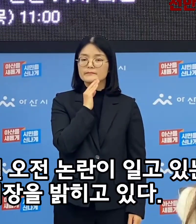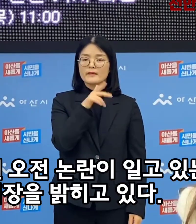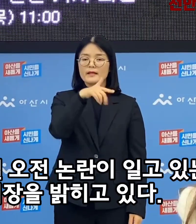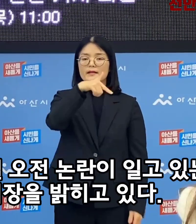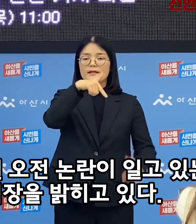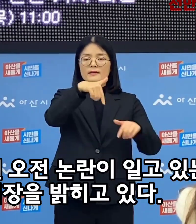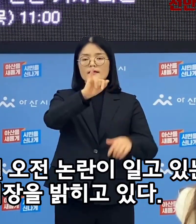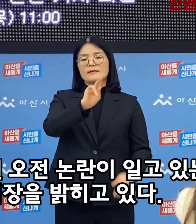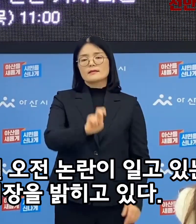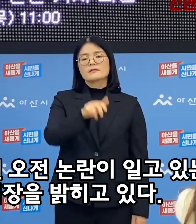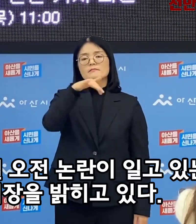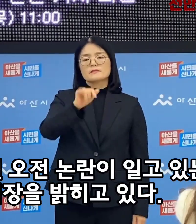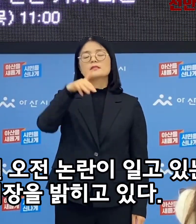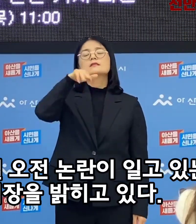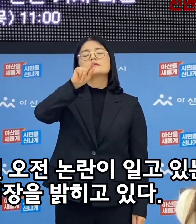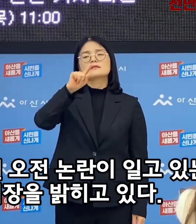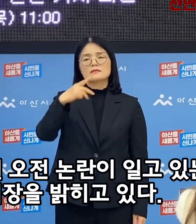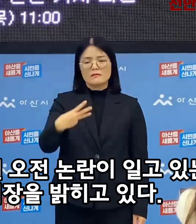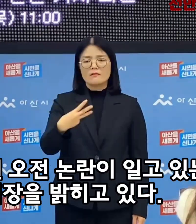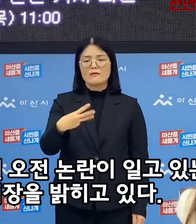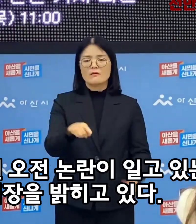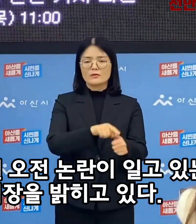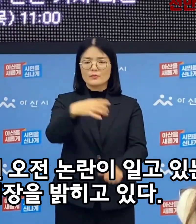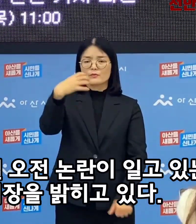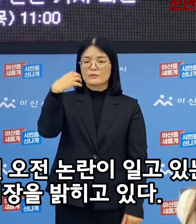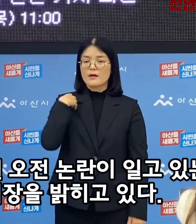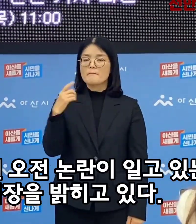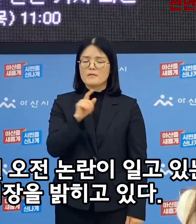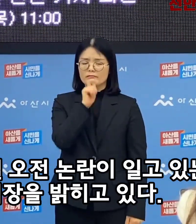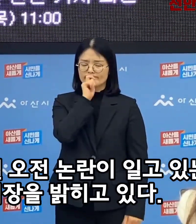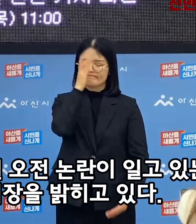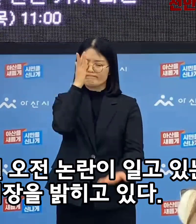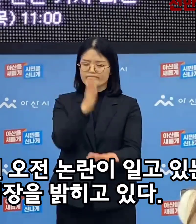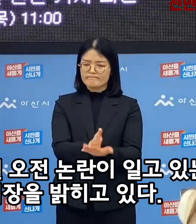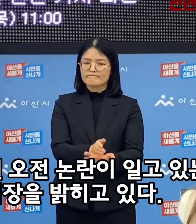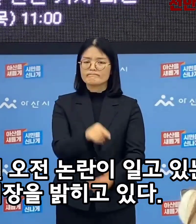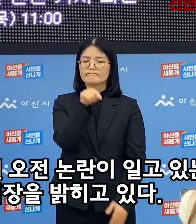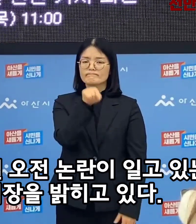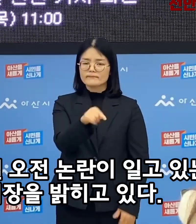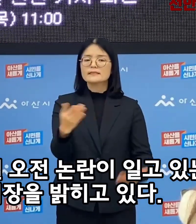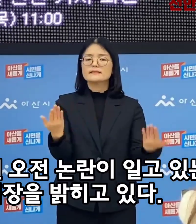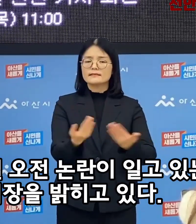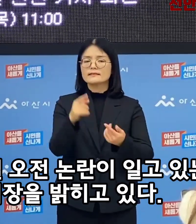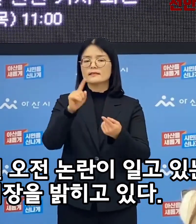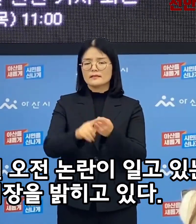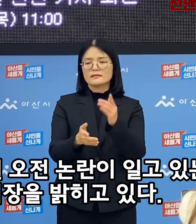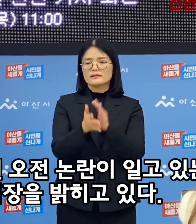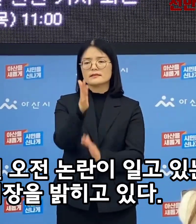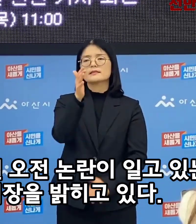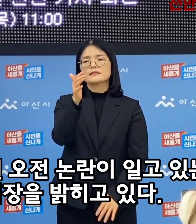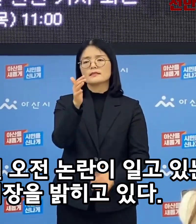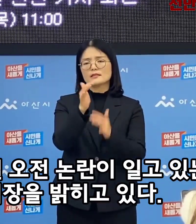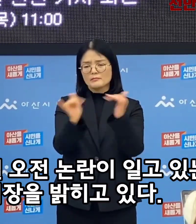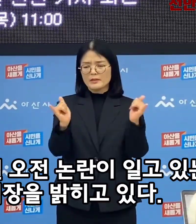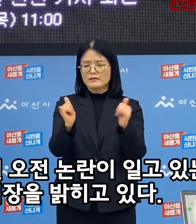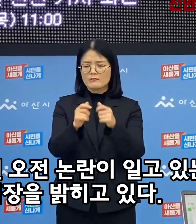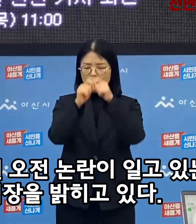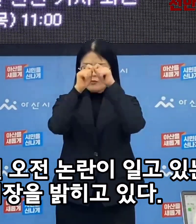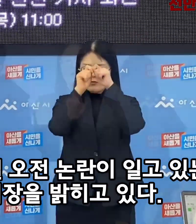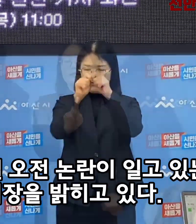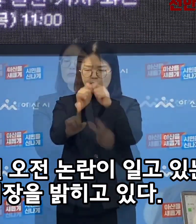김지철 교육감은 침묵으로 일관하지 말고 그 여부를 시민들에게 낱낱이